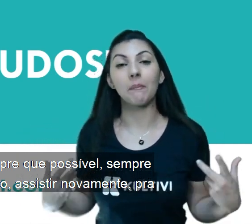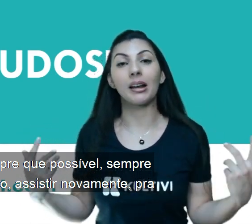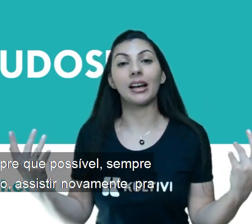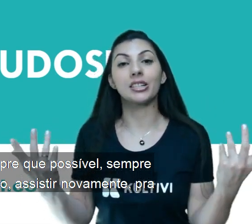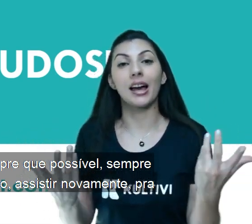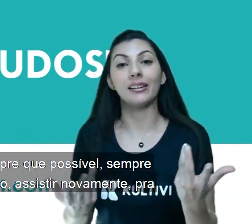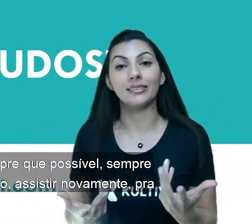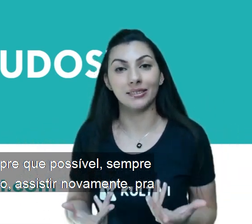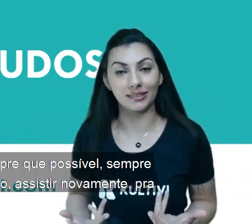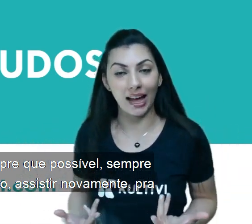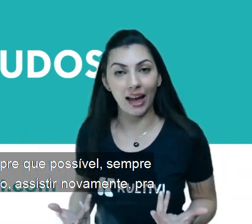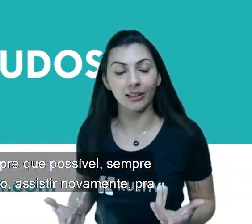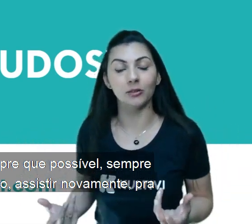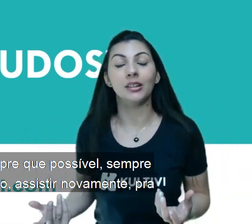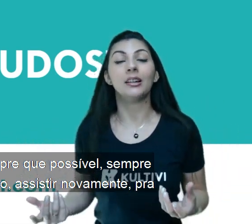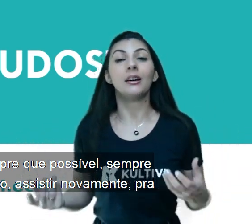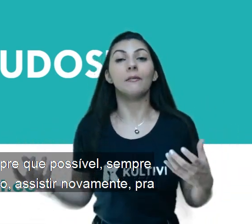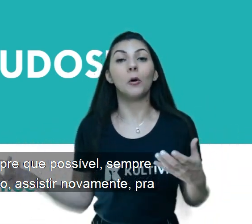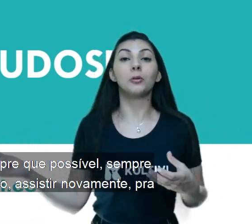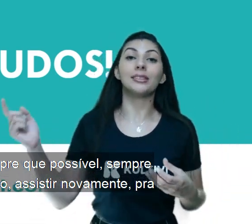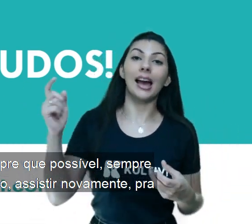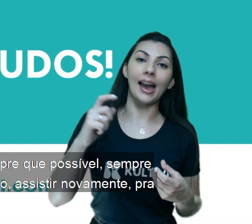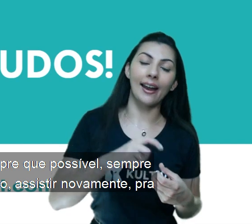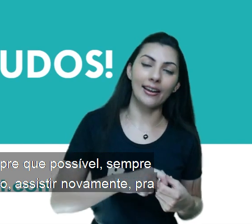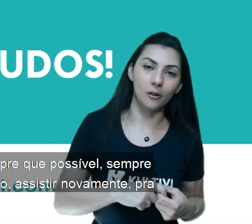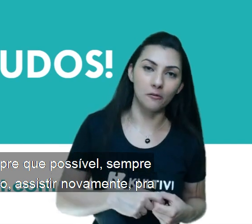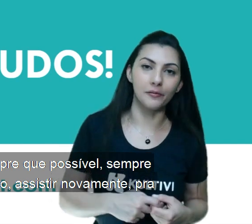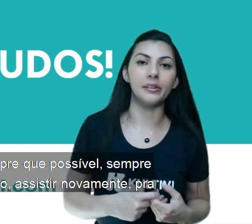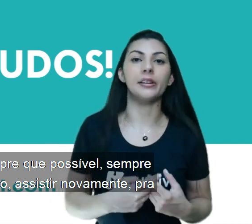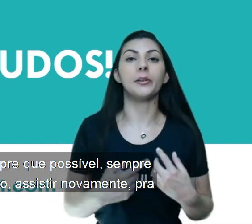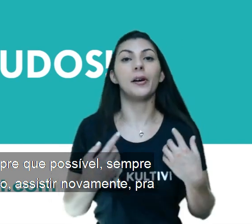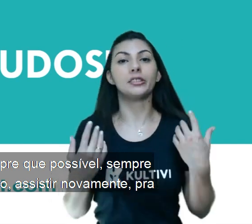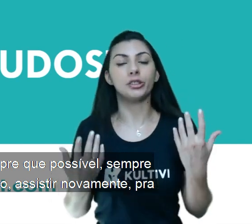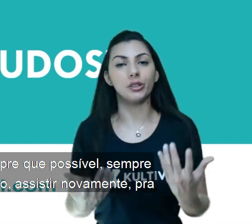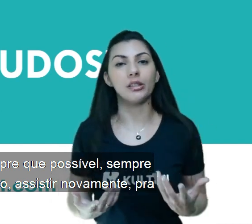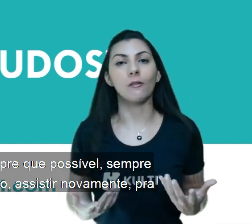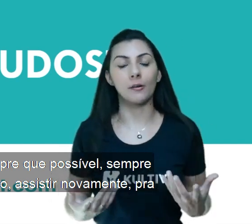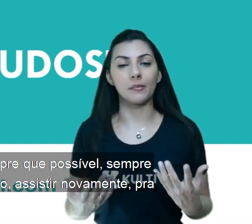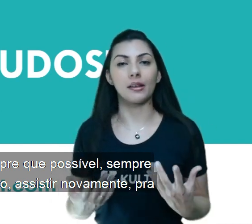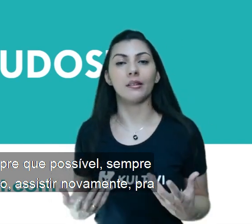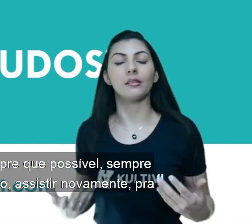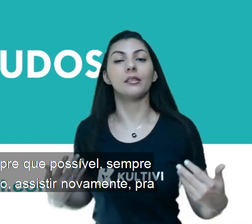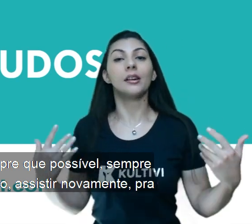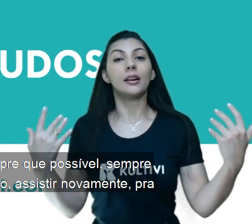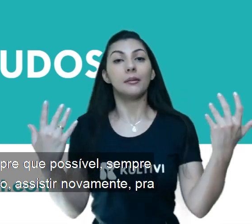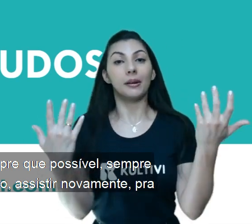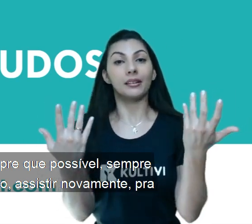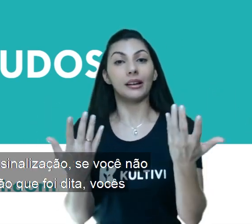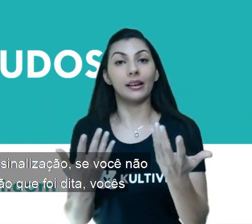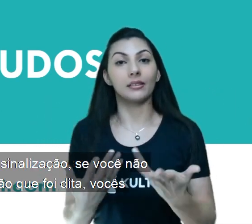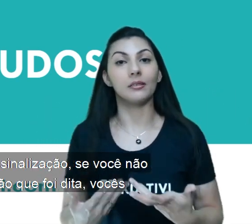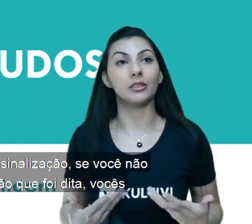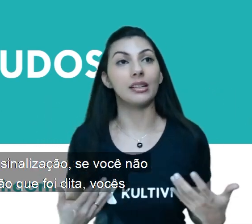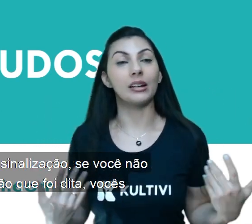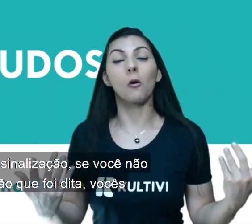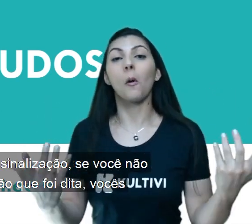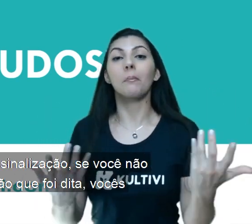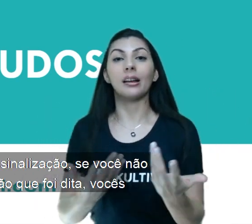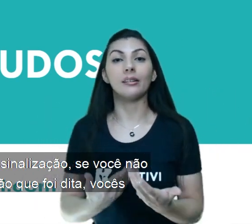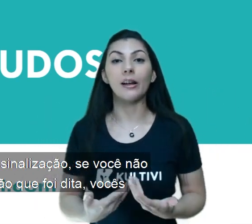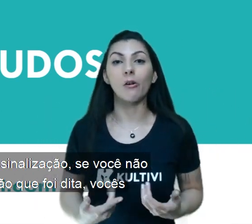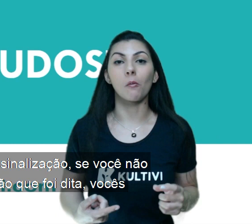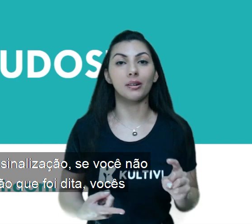possível, sempre que achar necessário, voltar ao vídeo, assistir novamente. Se você